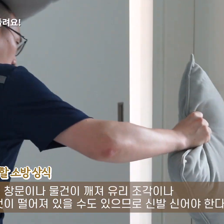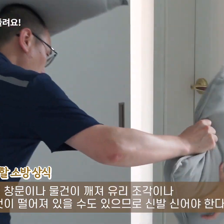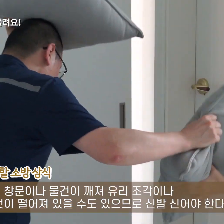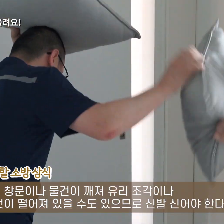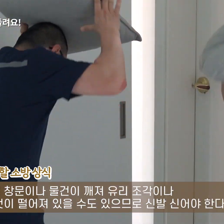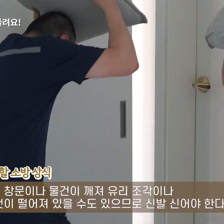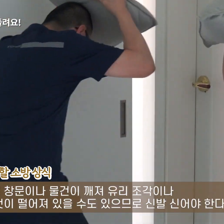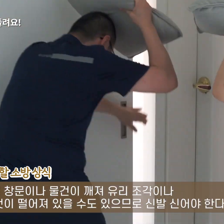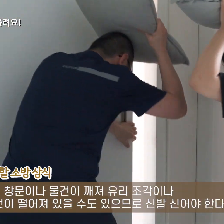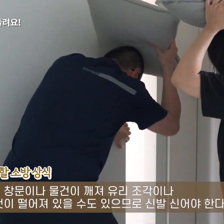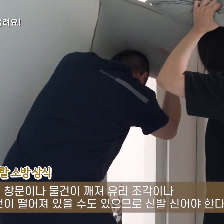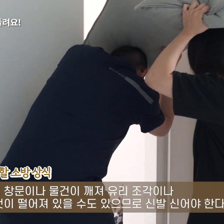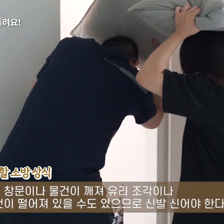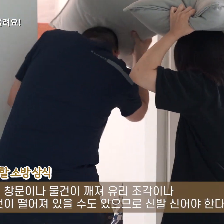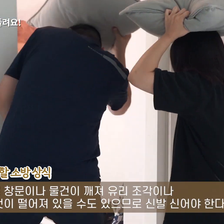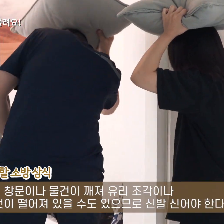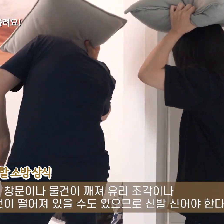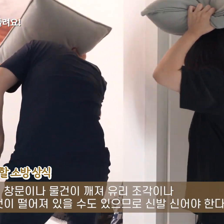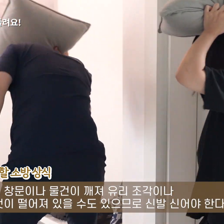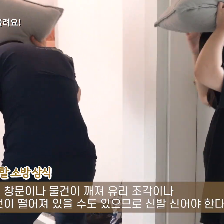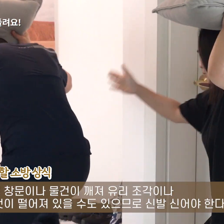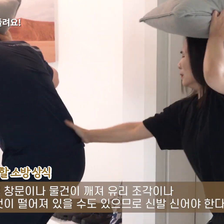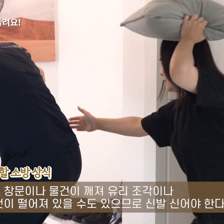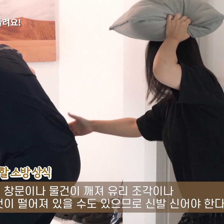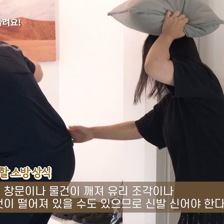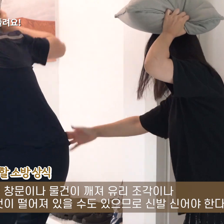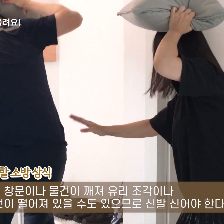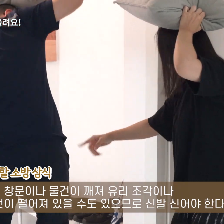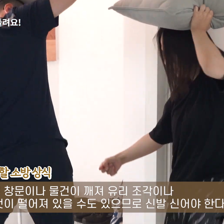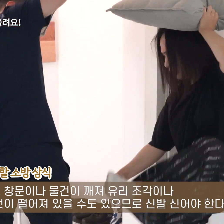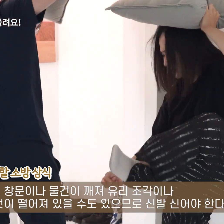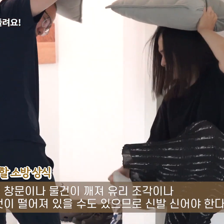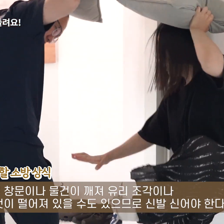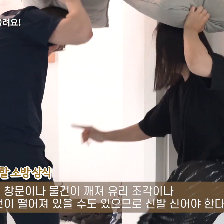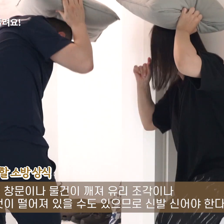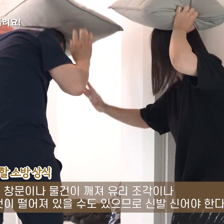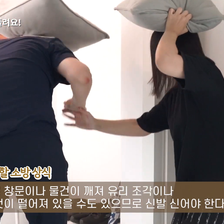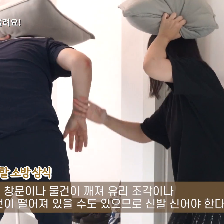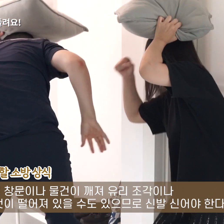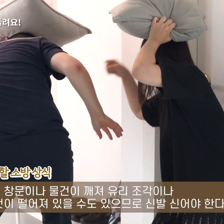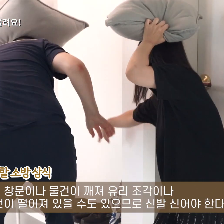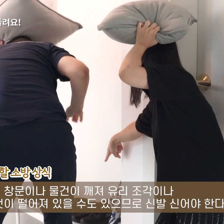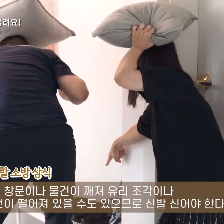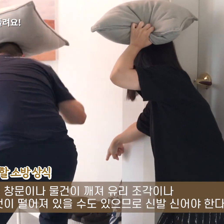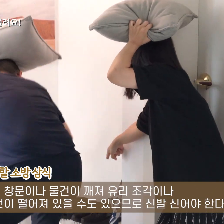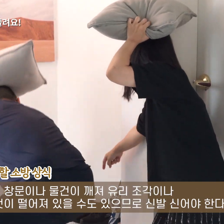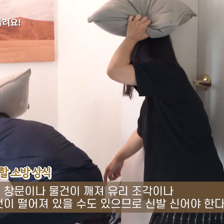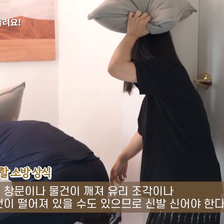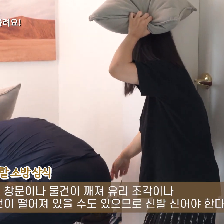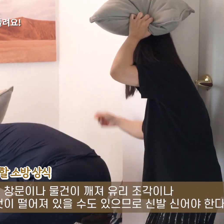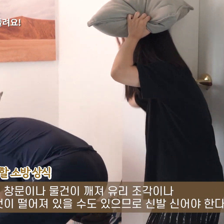지진으로 창문이나 물건이 깨져 유리 조각이나 뾰족한 것이 떨어져 있을 수도 있으므로 신발 신어야 한다.